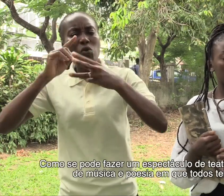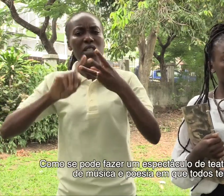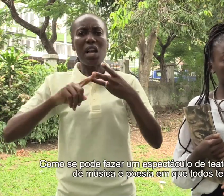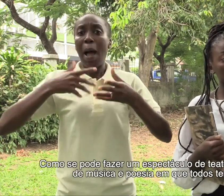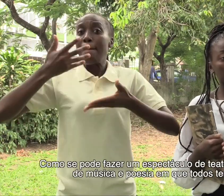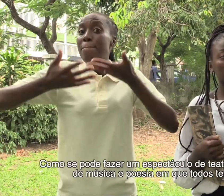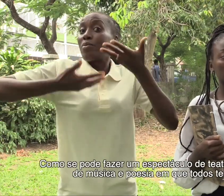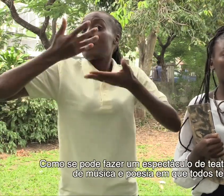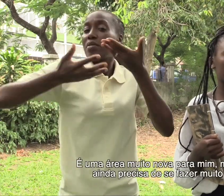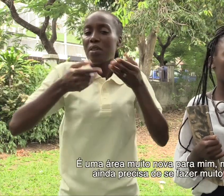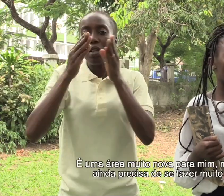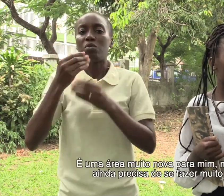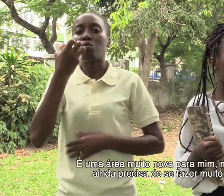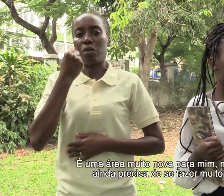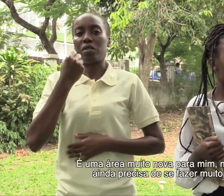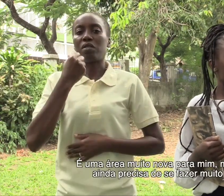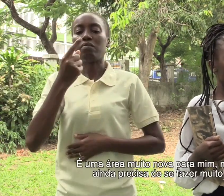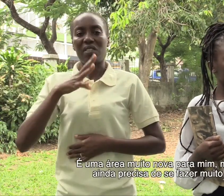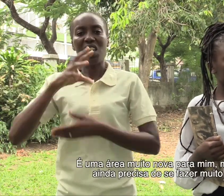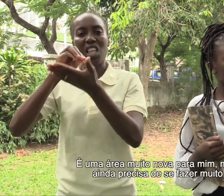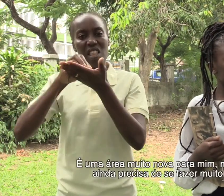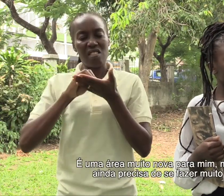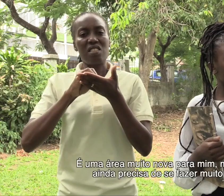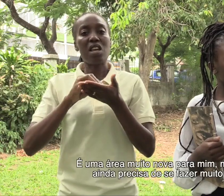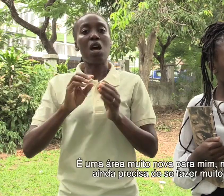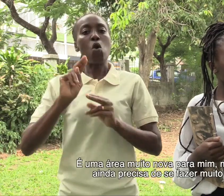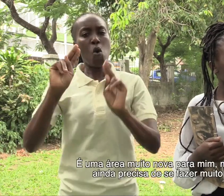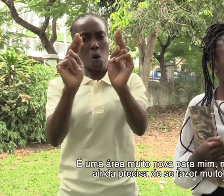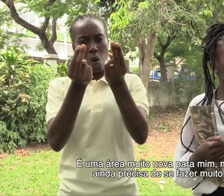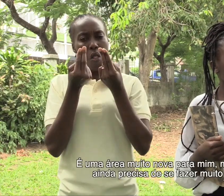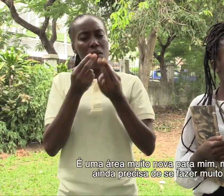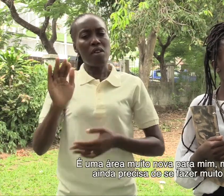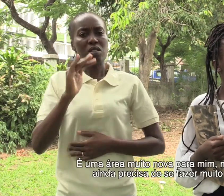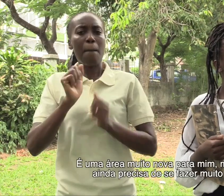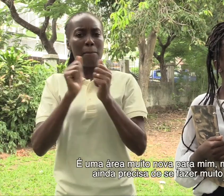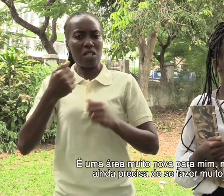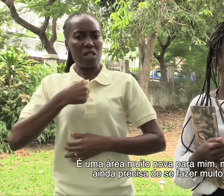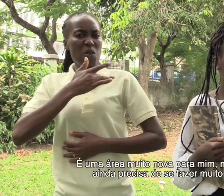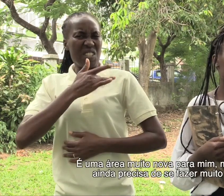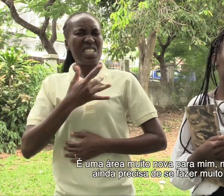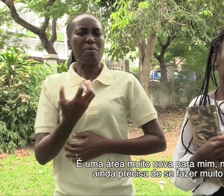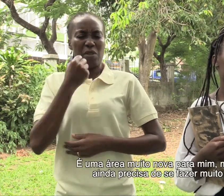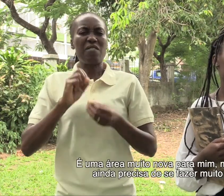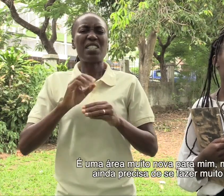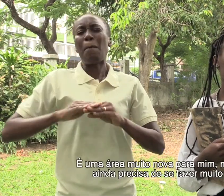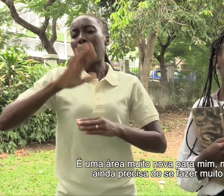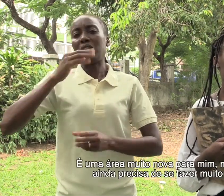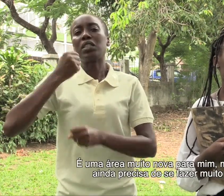poesia, que todo mundo tenha acesso. É uma área nova para mim, mas eu sinto que é uma área que ainda precisa se fazer muito trabalho.